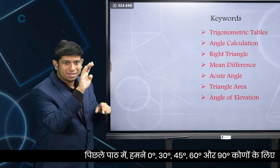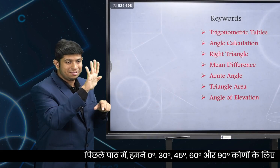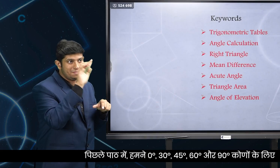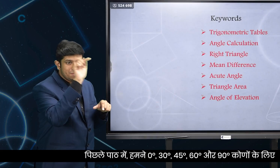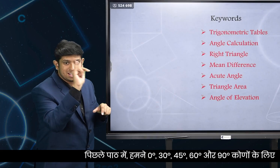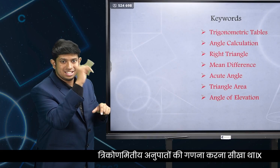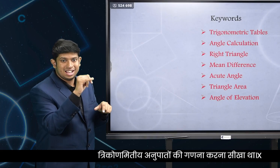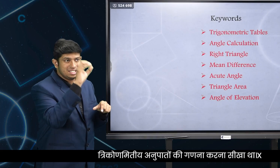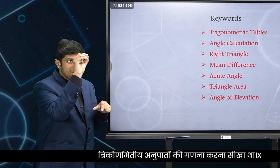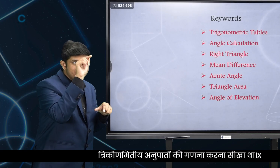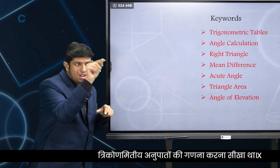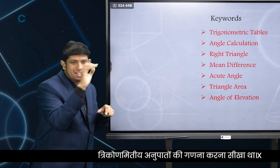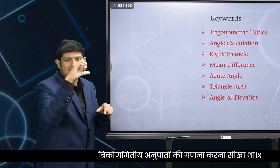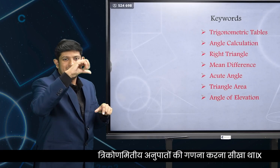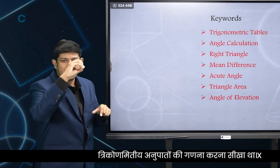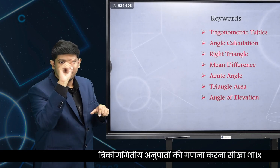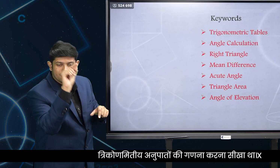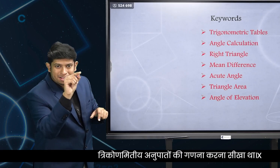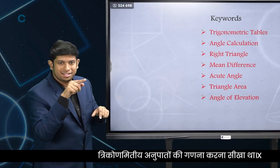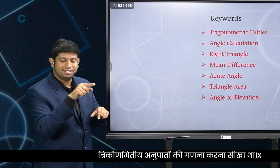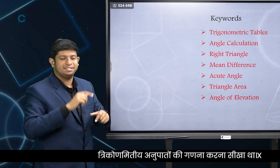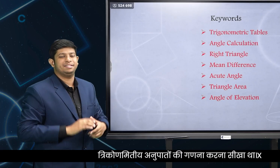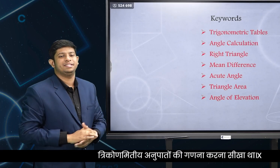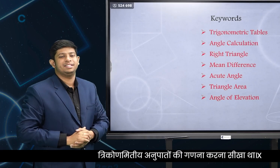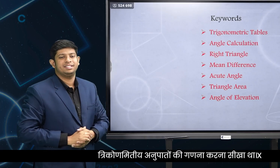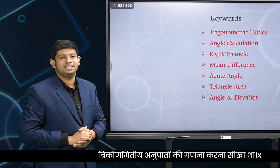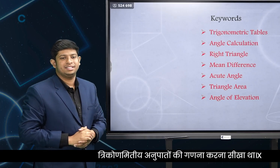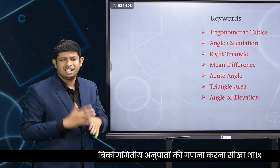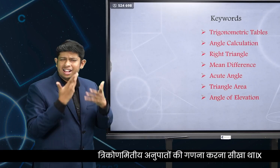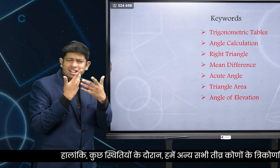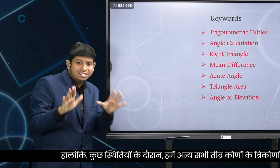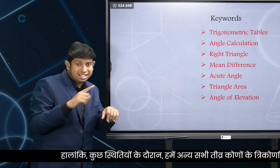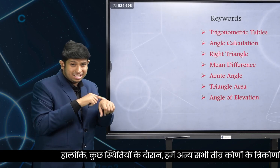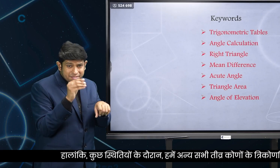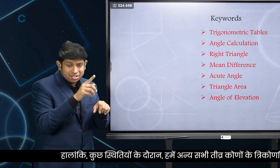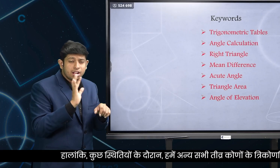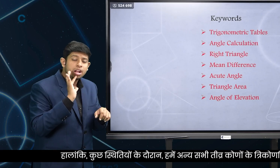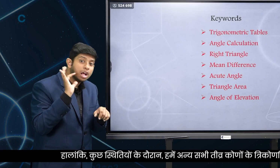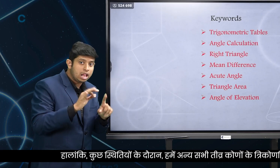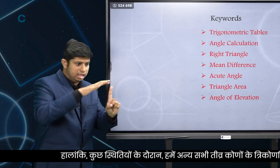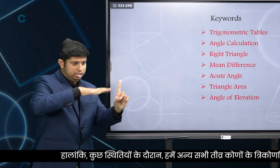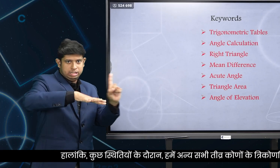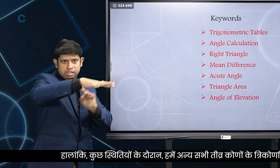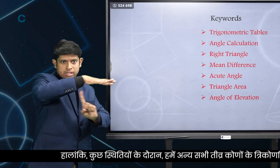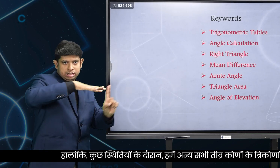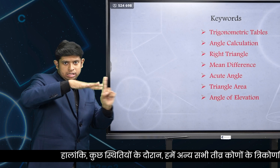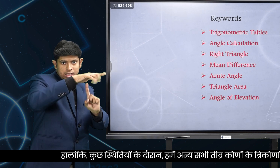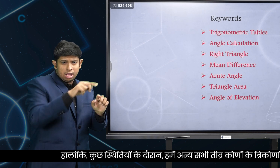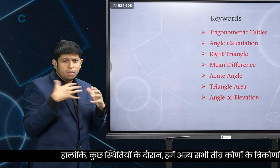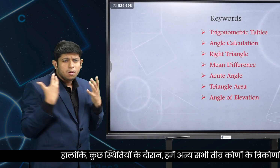के लिए त्रिकोणमितीय अनुपातों की गणना करना सीखा था। हालांकि कुछ स्थितियों के दौरान हमें अन्य